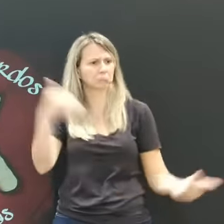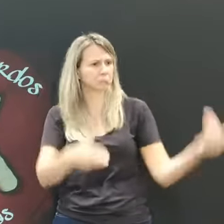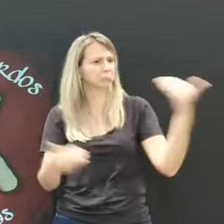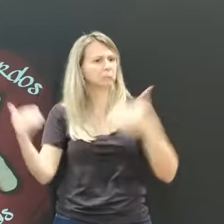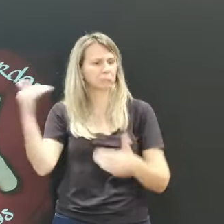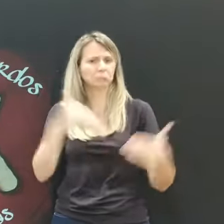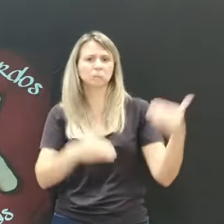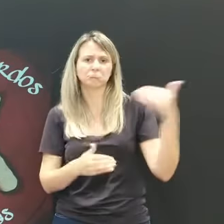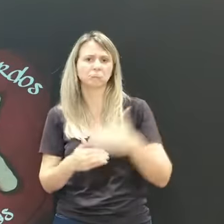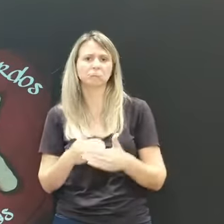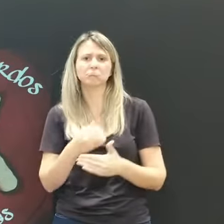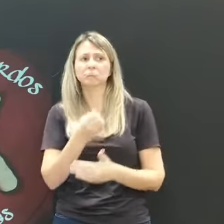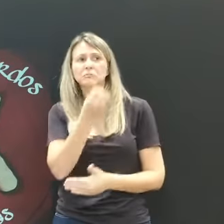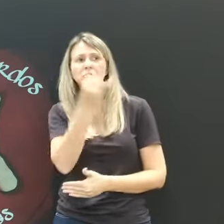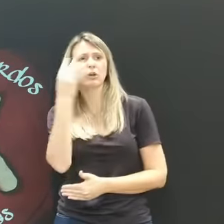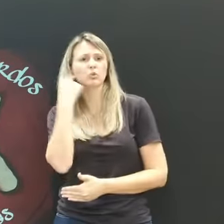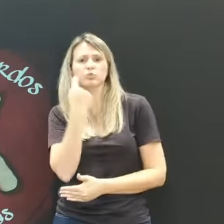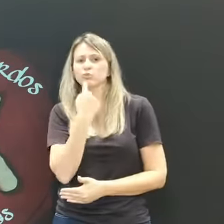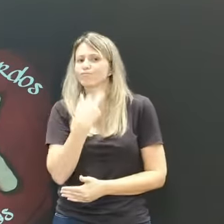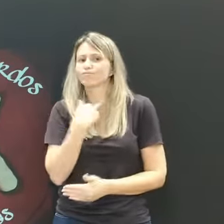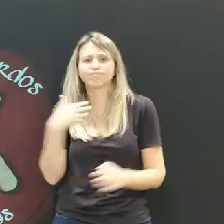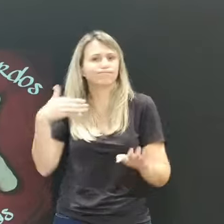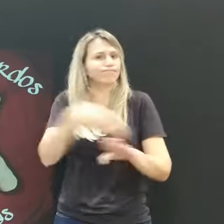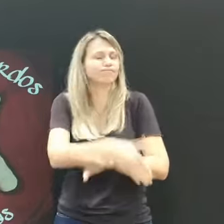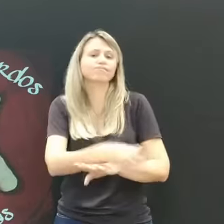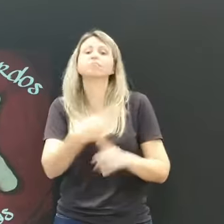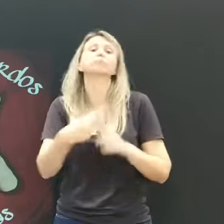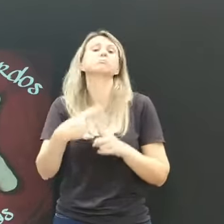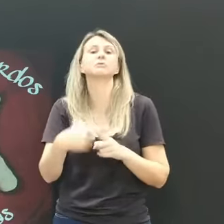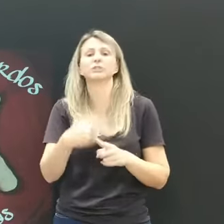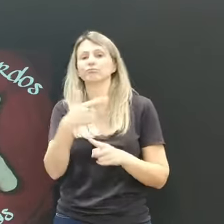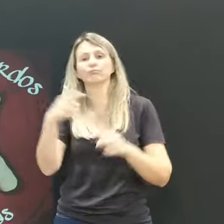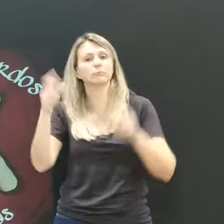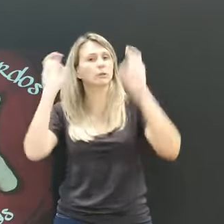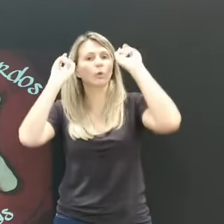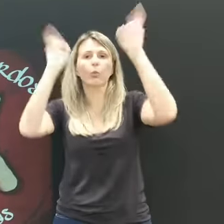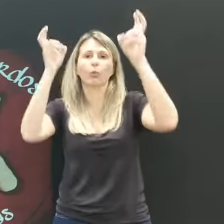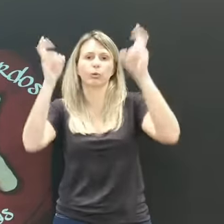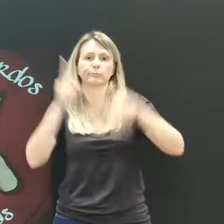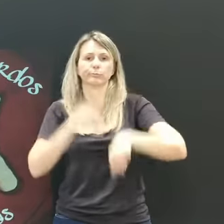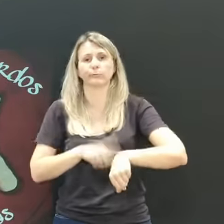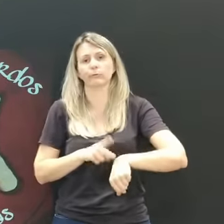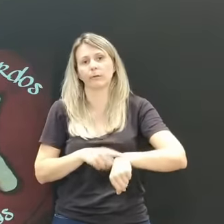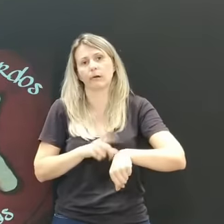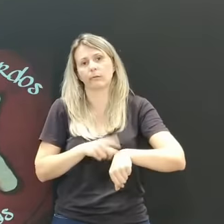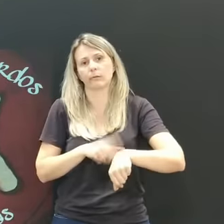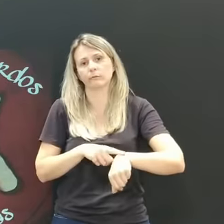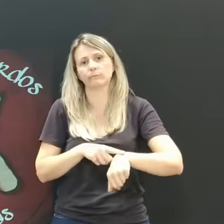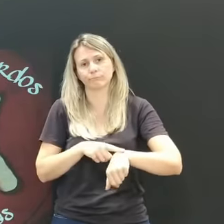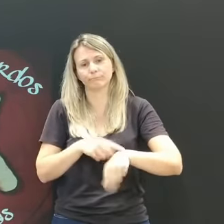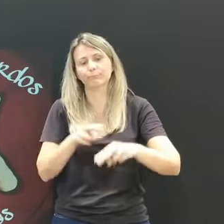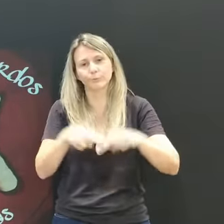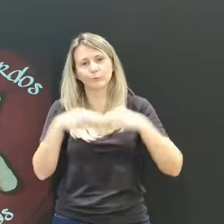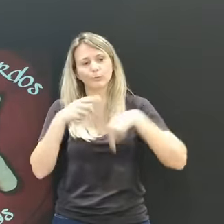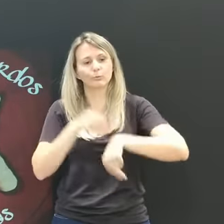muitas vezes nós estamos tristes, chegamos tristes com problemas, às vezes nós nos preocupamos com